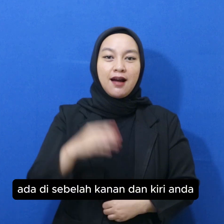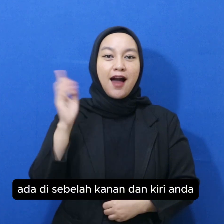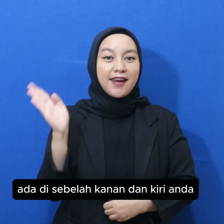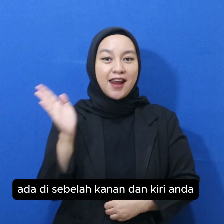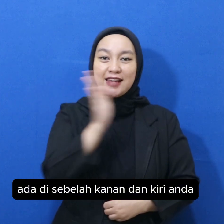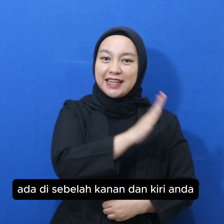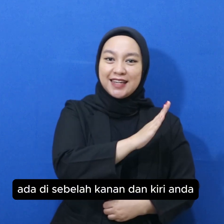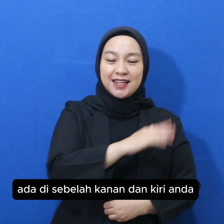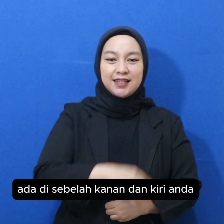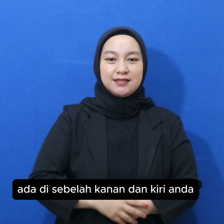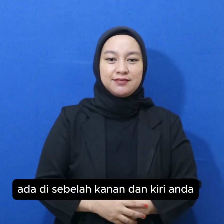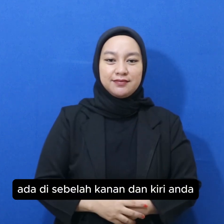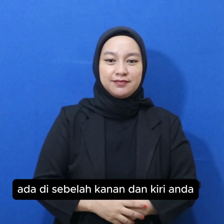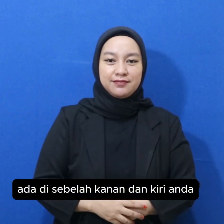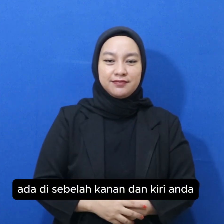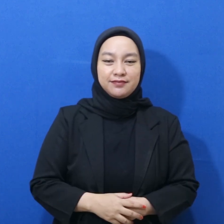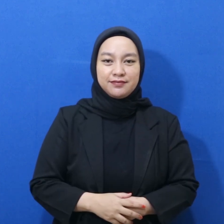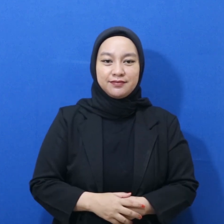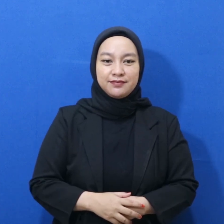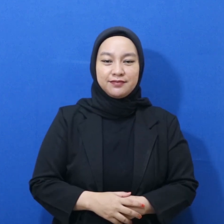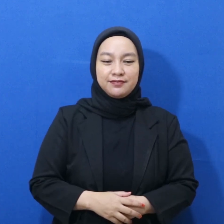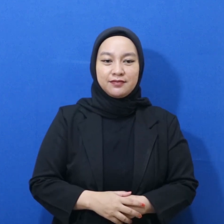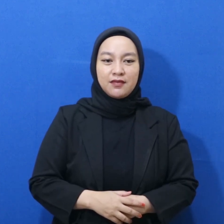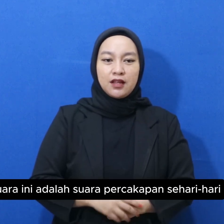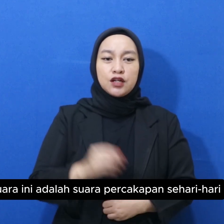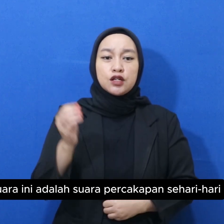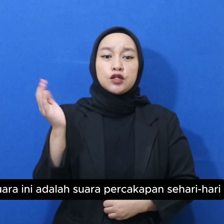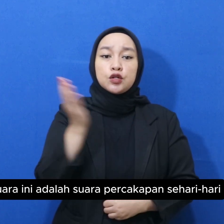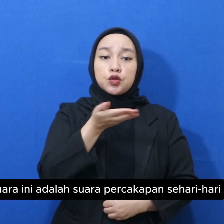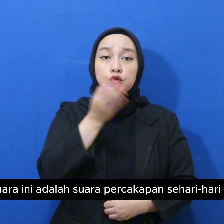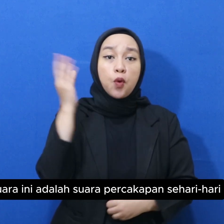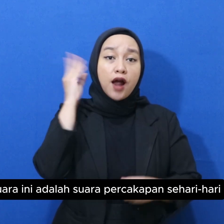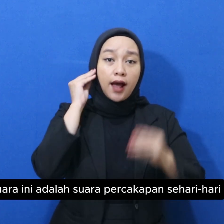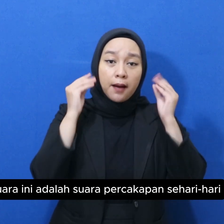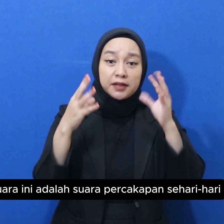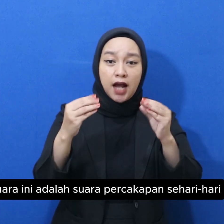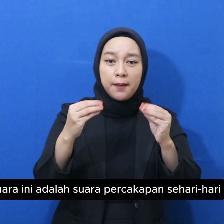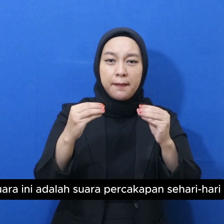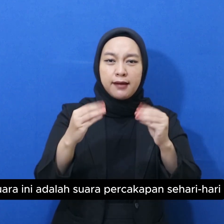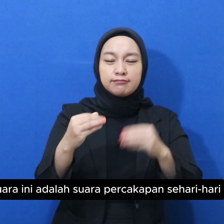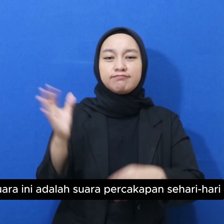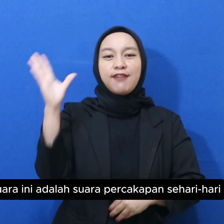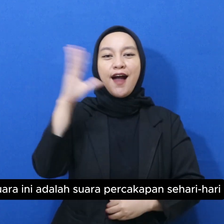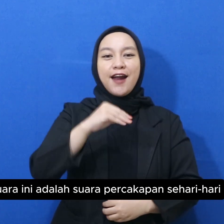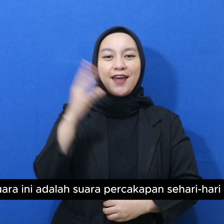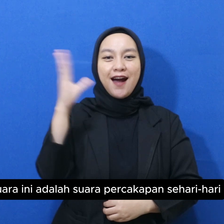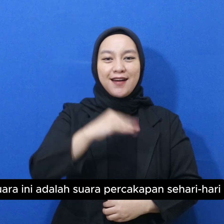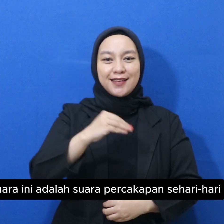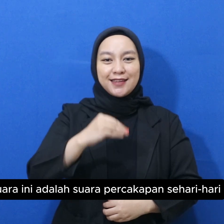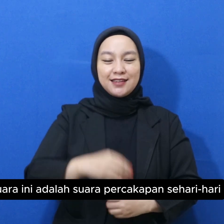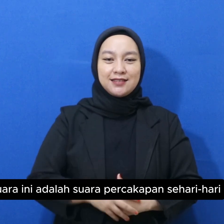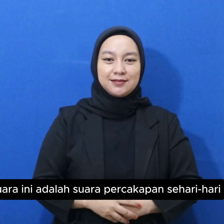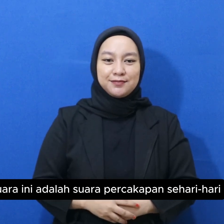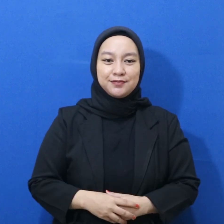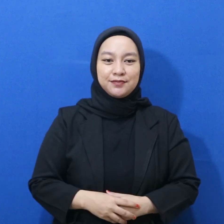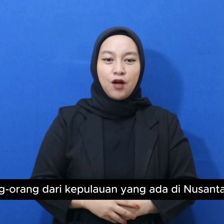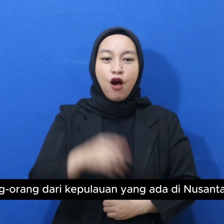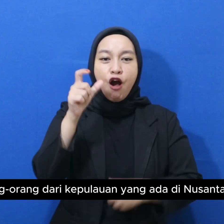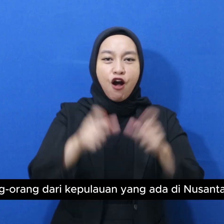sebelah kanan dan kiri Anda. Suara ini adalah suara percakapan sehari-hari orang-orang